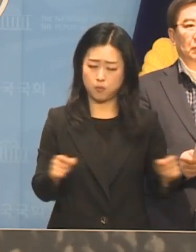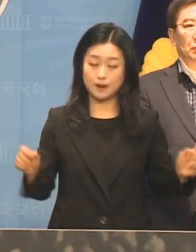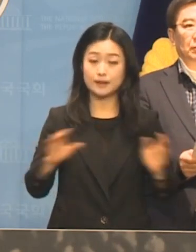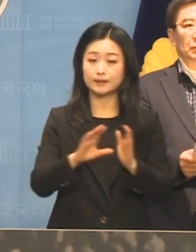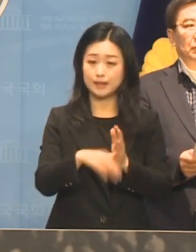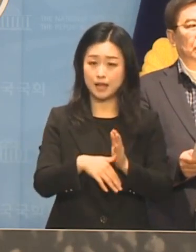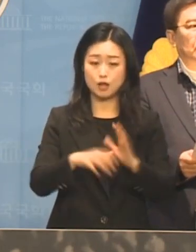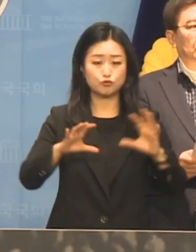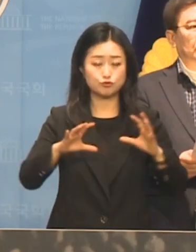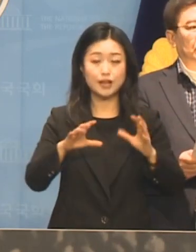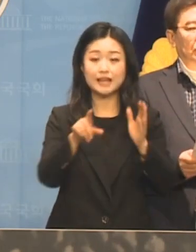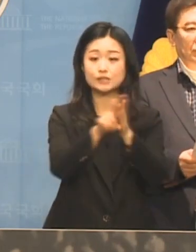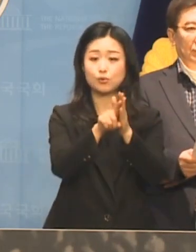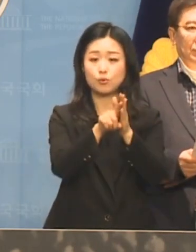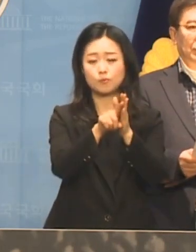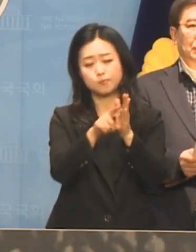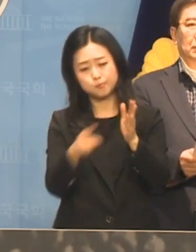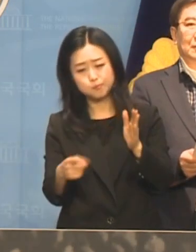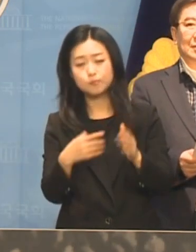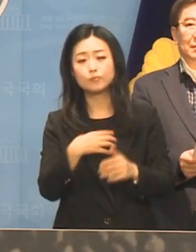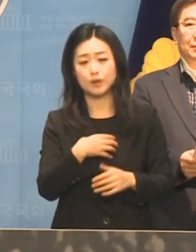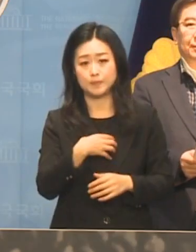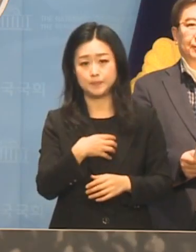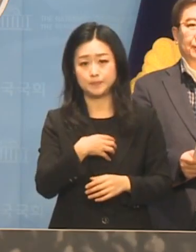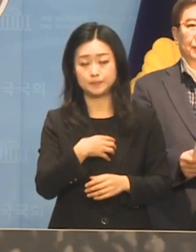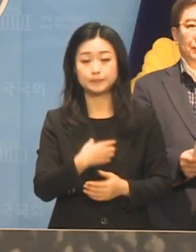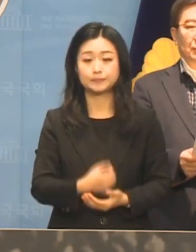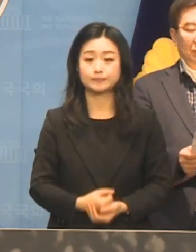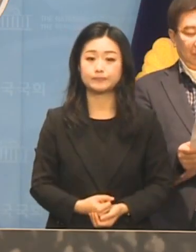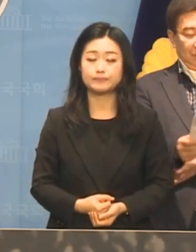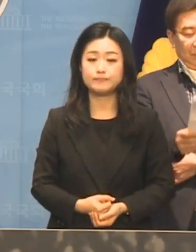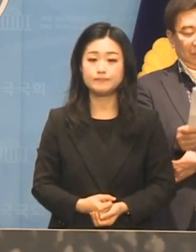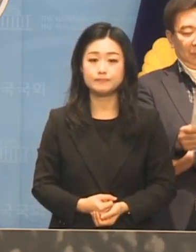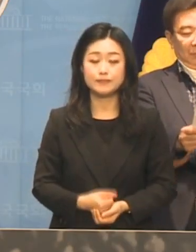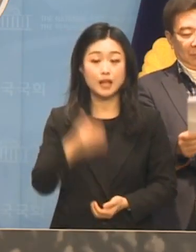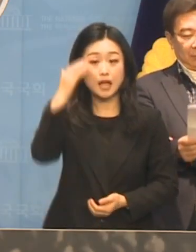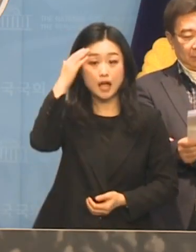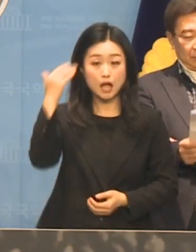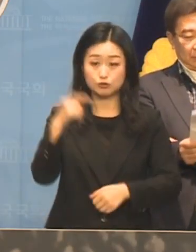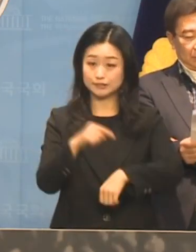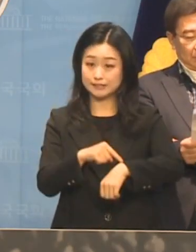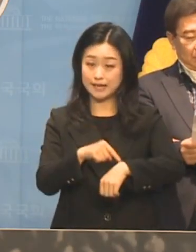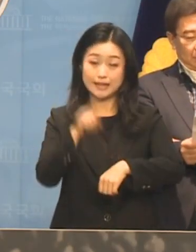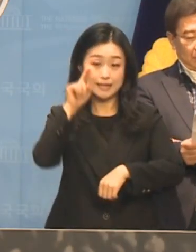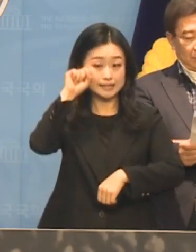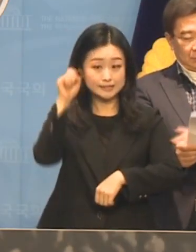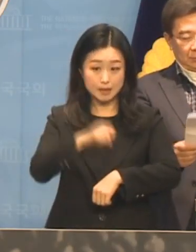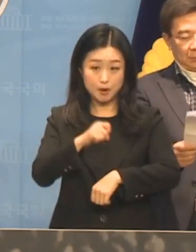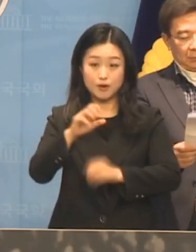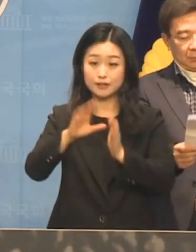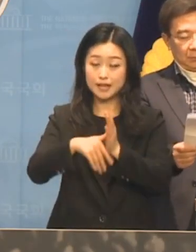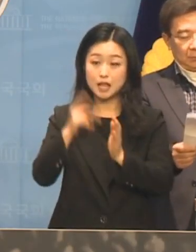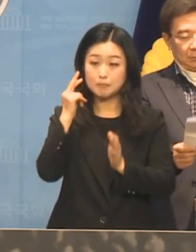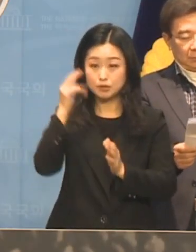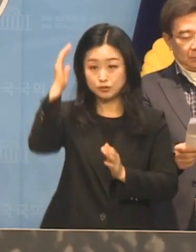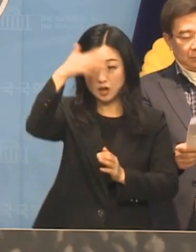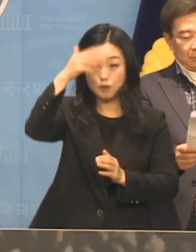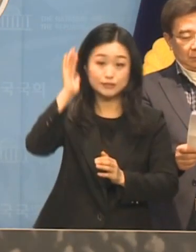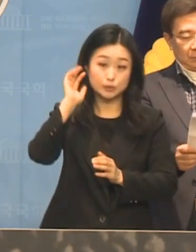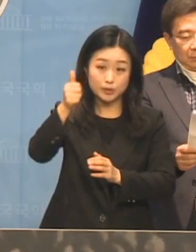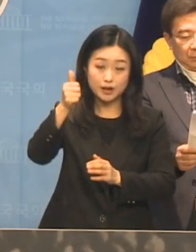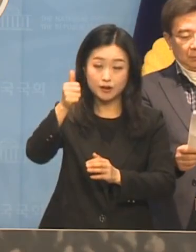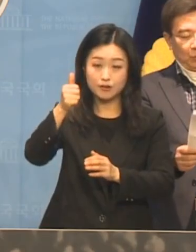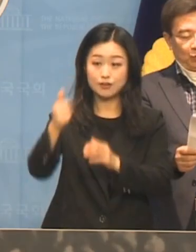경우 국가 신인도에도 타격이 불가피합니다. 한국 시각 내일 새벽 출범하는 미국 트럼프